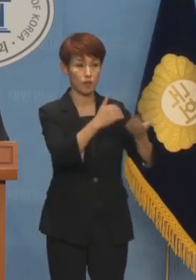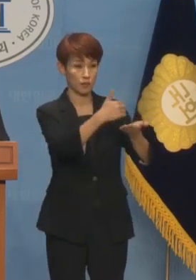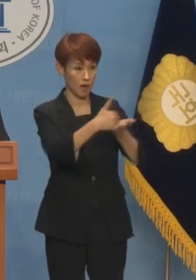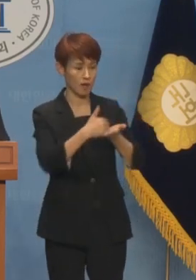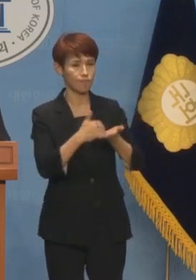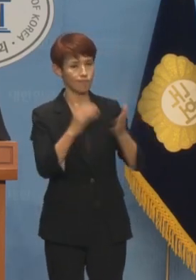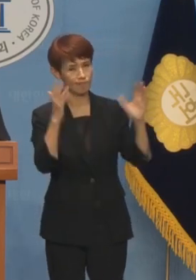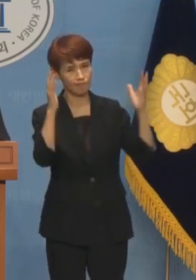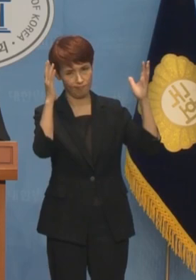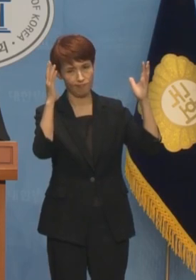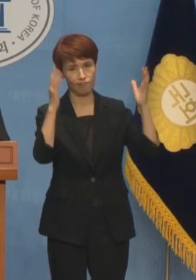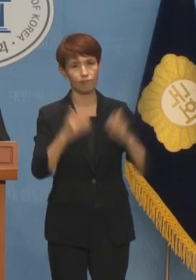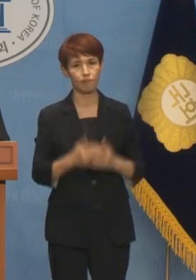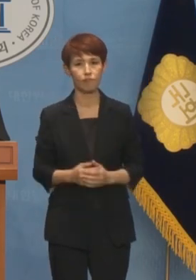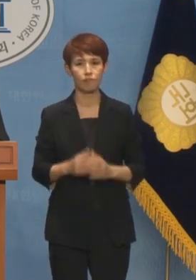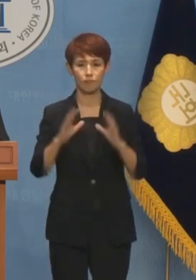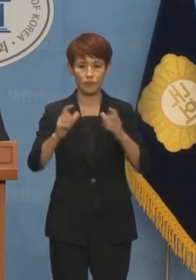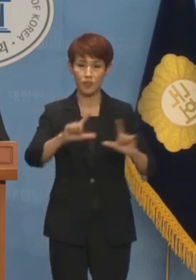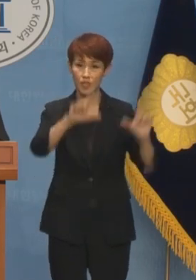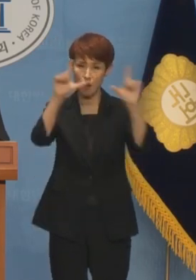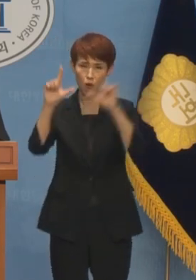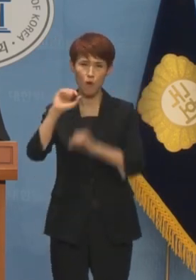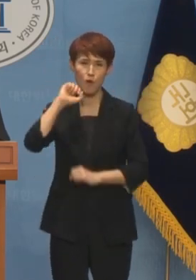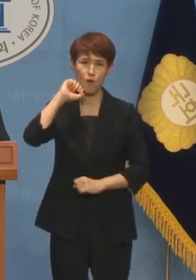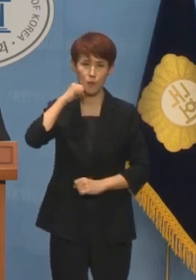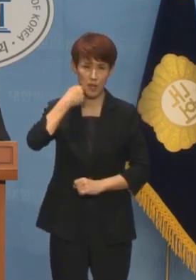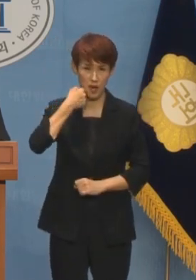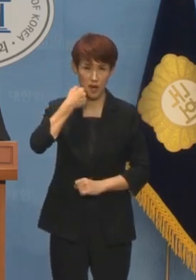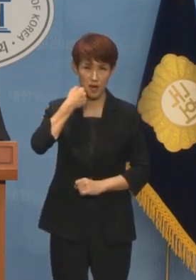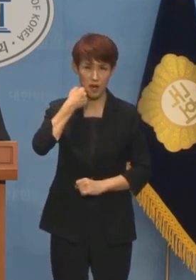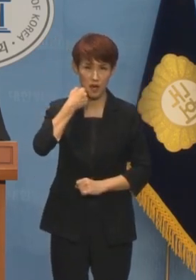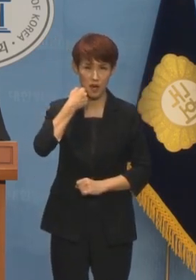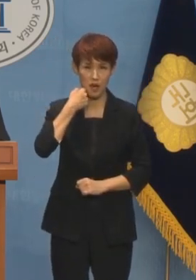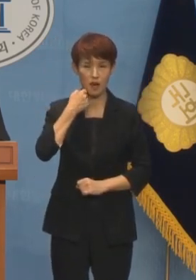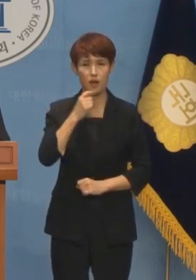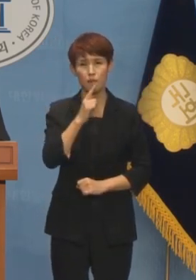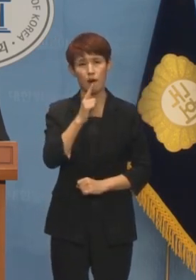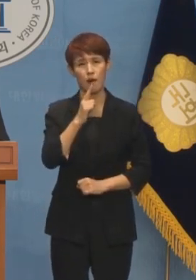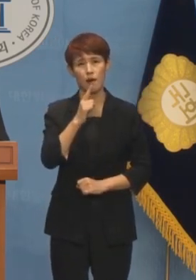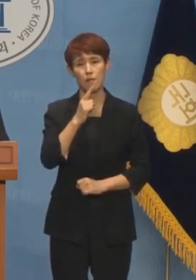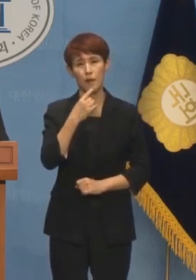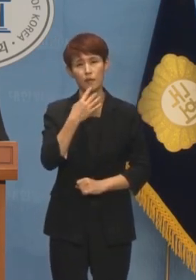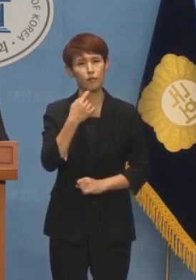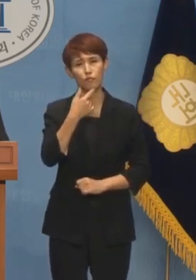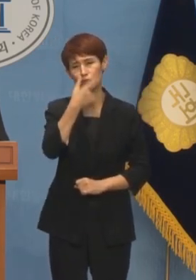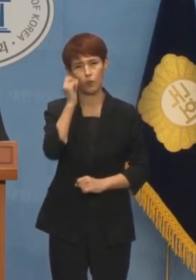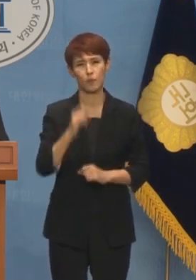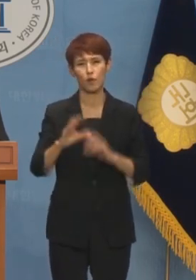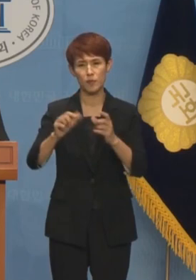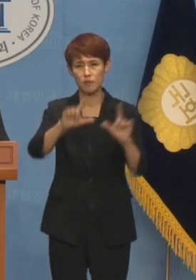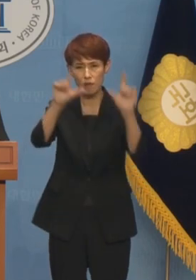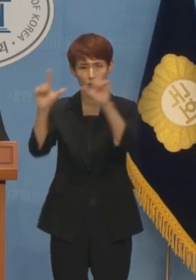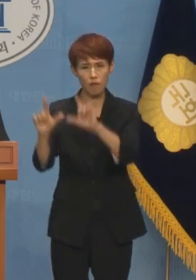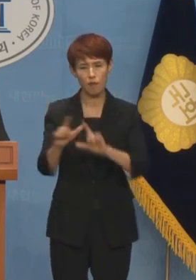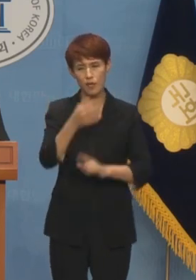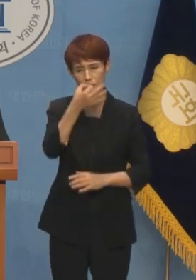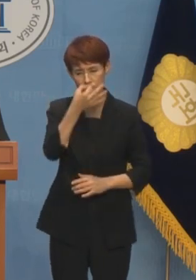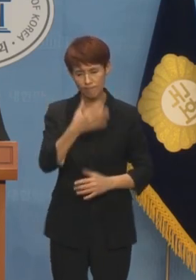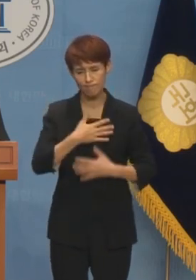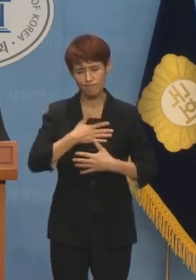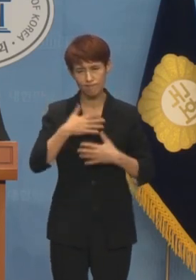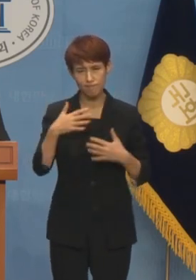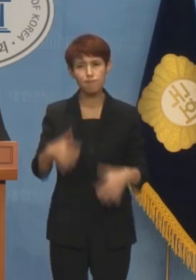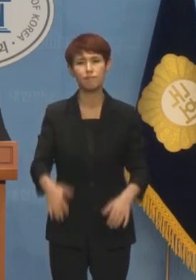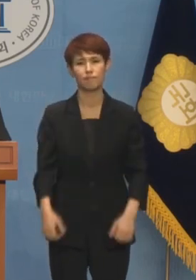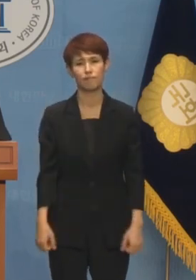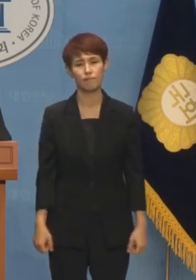환영합니다. 민생이 어렵다라는 말로는 모자랄 만큼 국민 여러분의 하루하루가 고되고 지치는